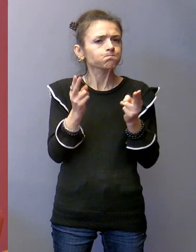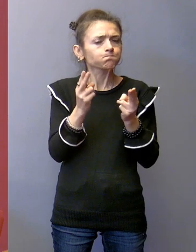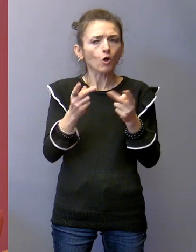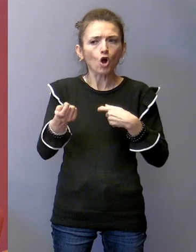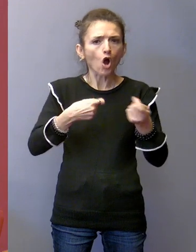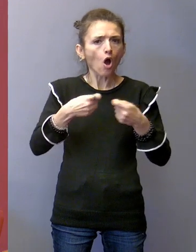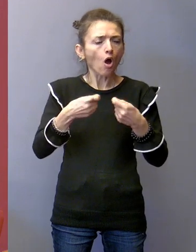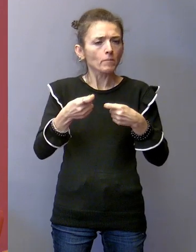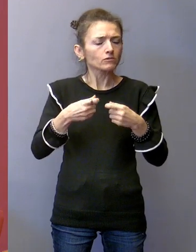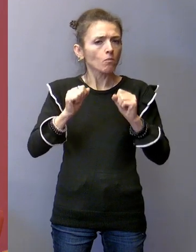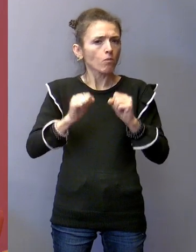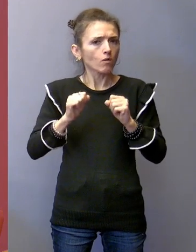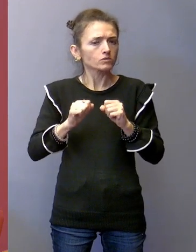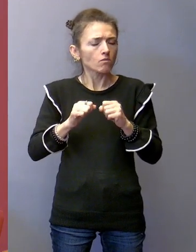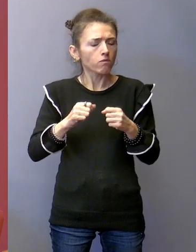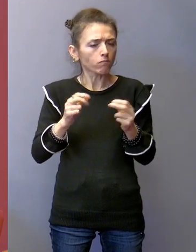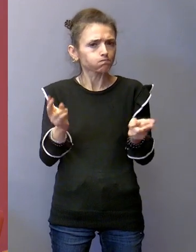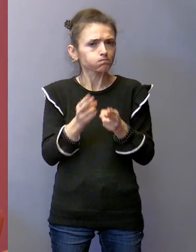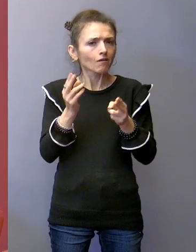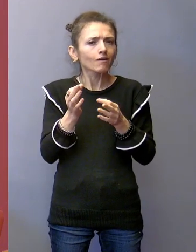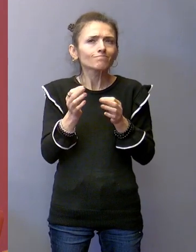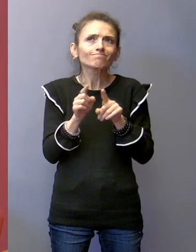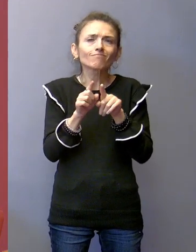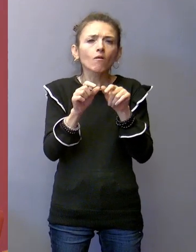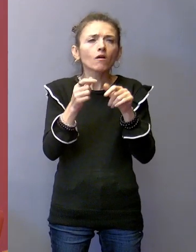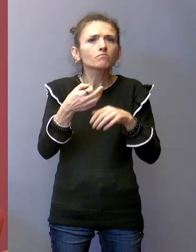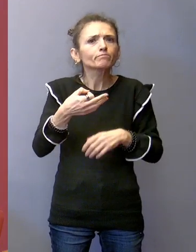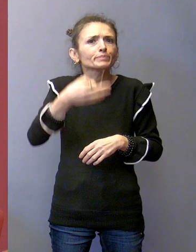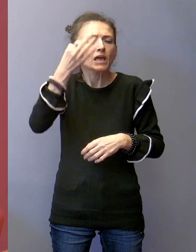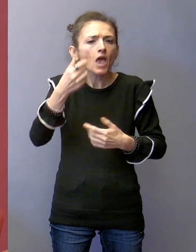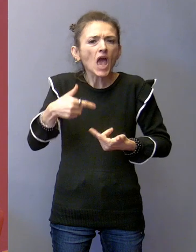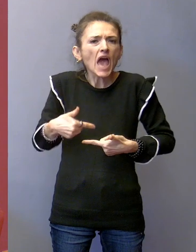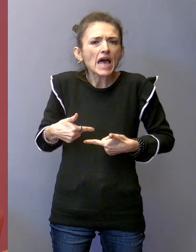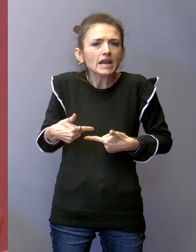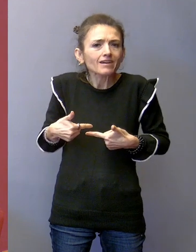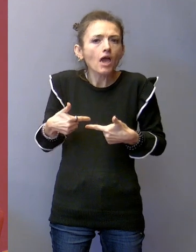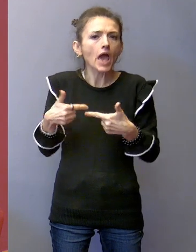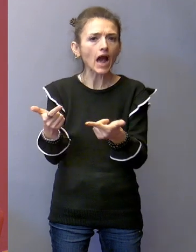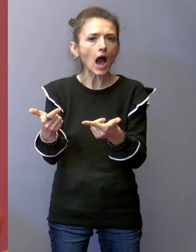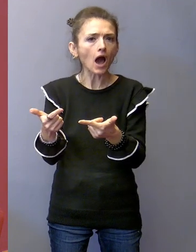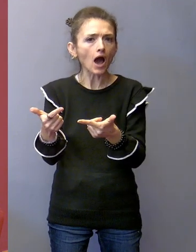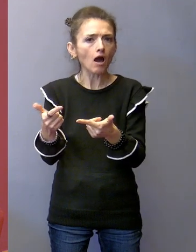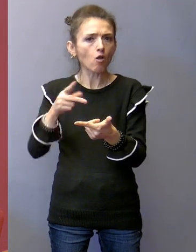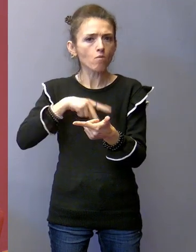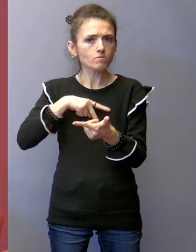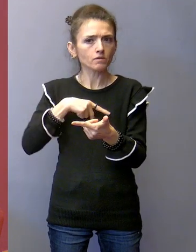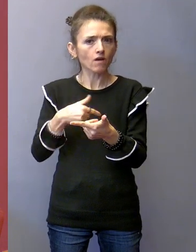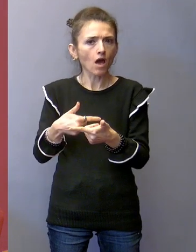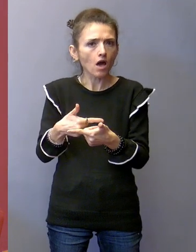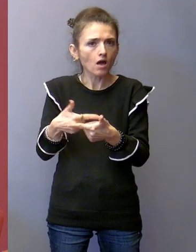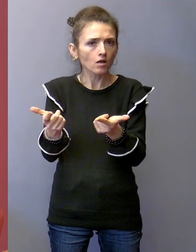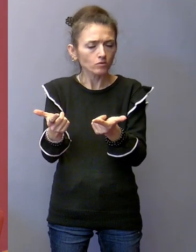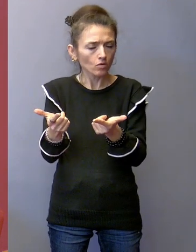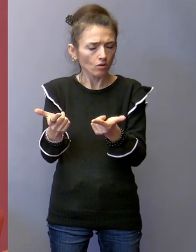che noi stiamo facendo dei un regalo stiamo dando un valore un valore in debito un diciamo